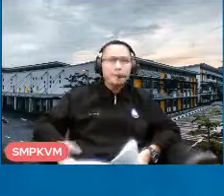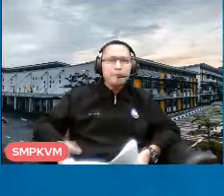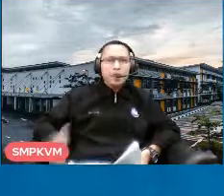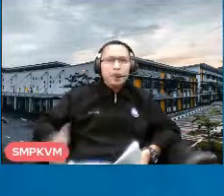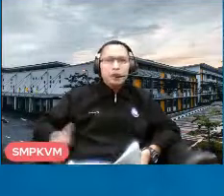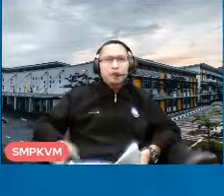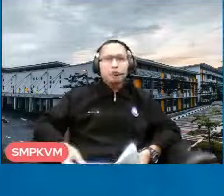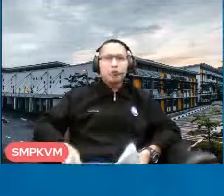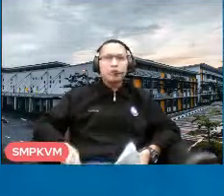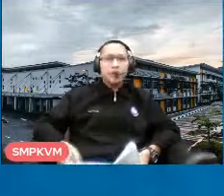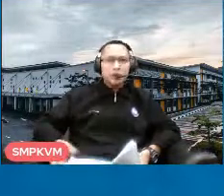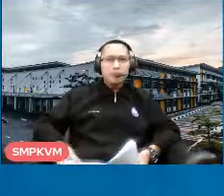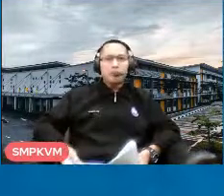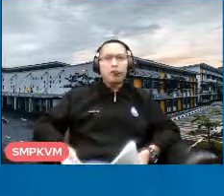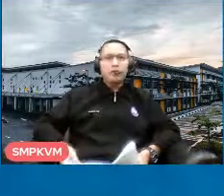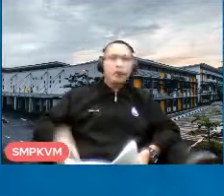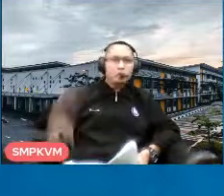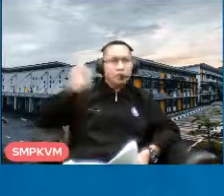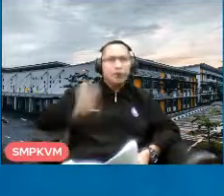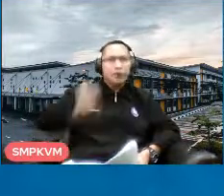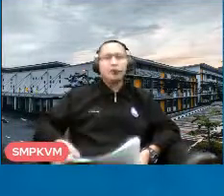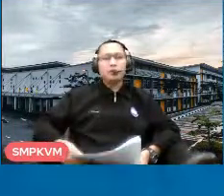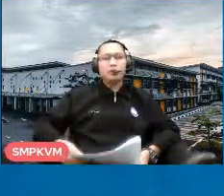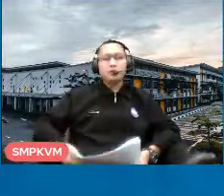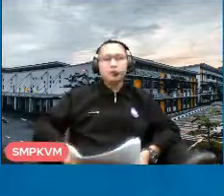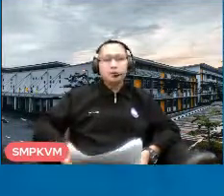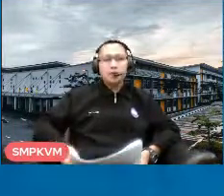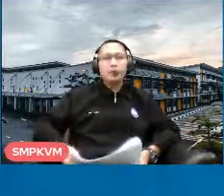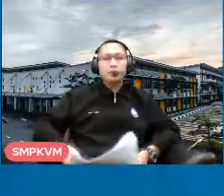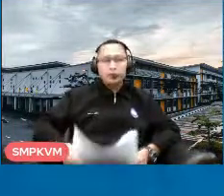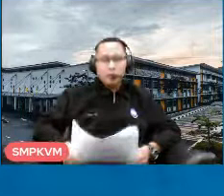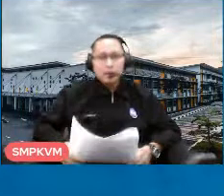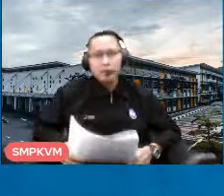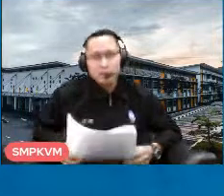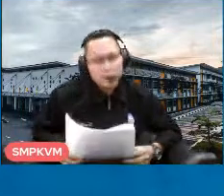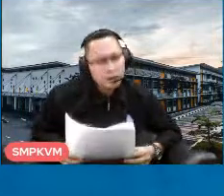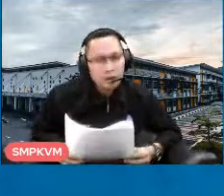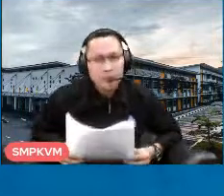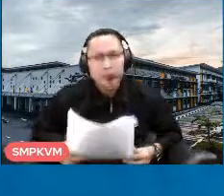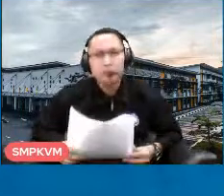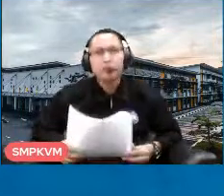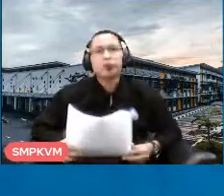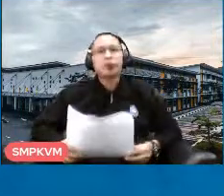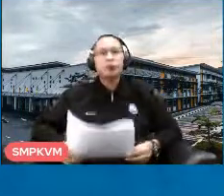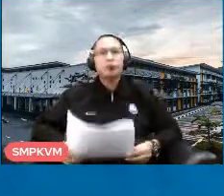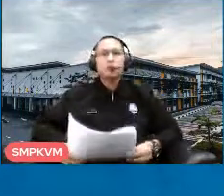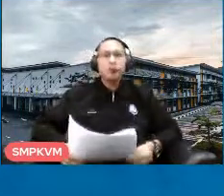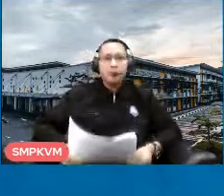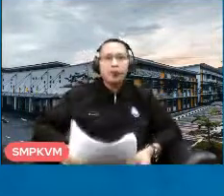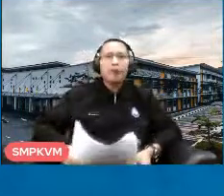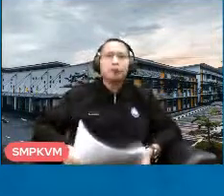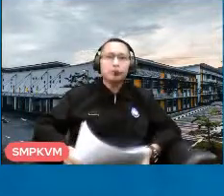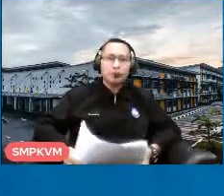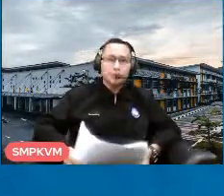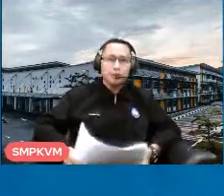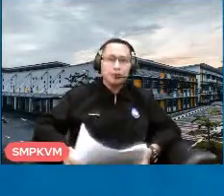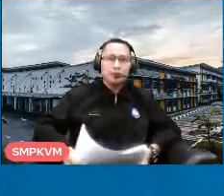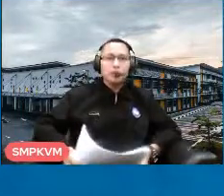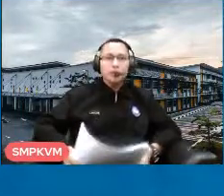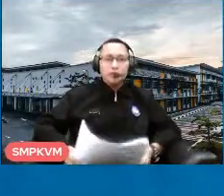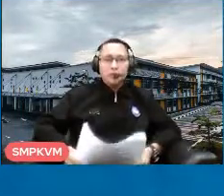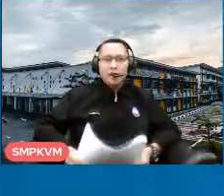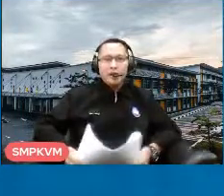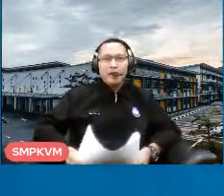daripada Bandar Kampung bukan daripada hutan apa jadi buang sampah kamu udah tahu udah tahu udah peraturannya bangun sampai dalam tong